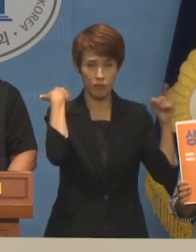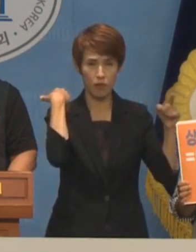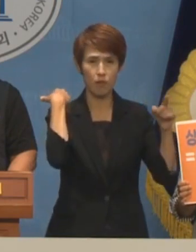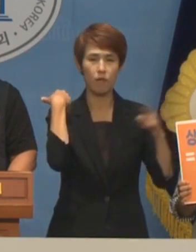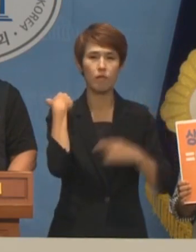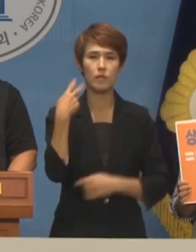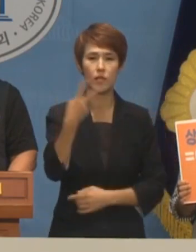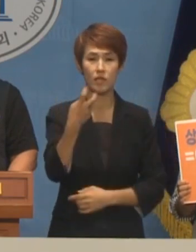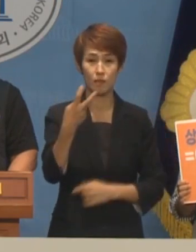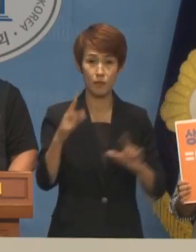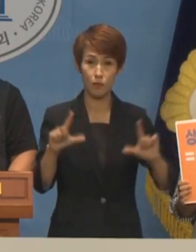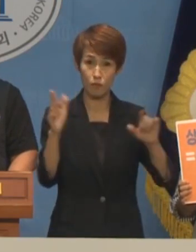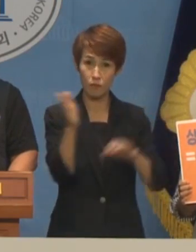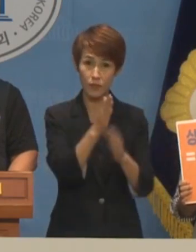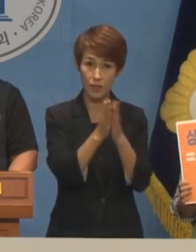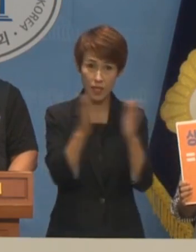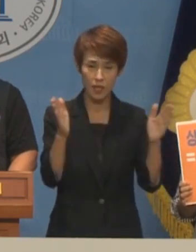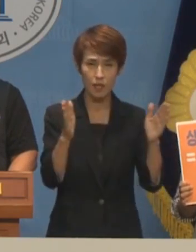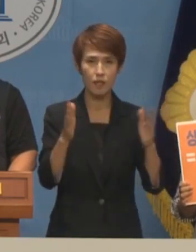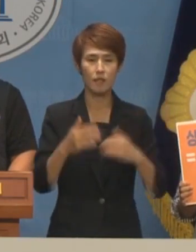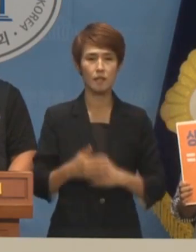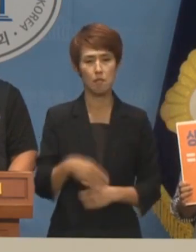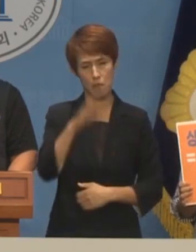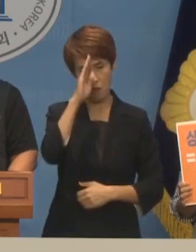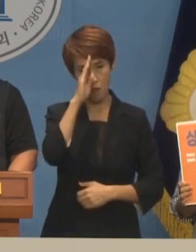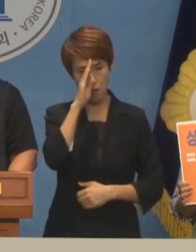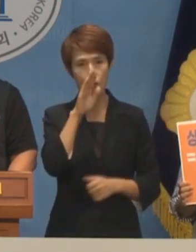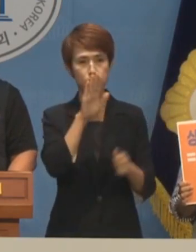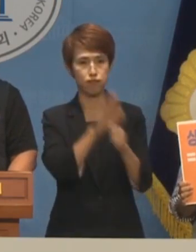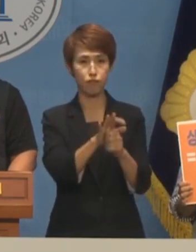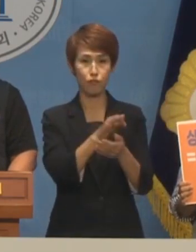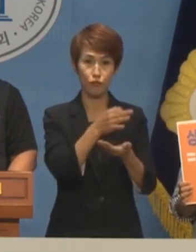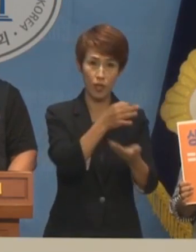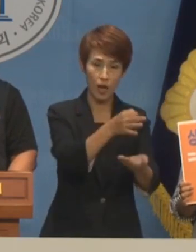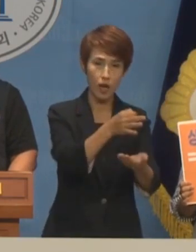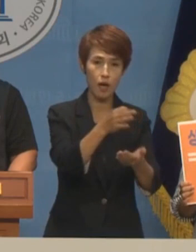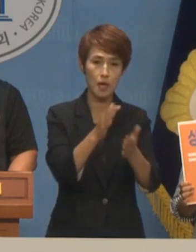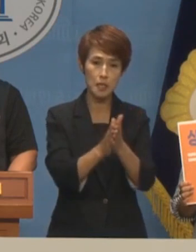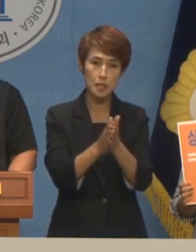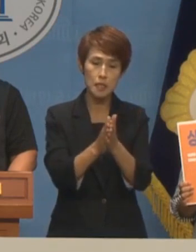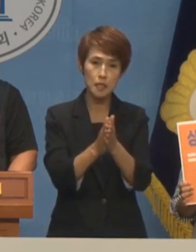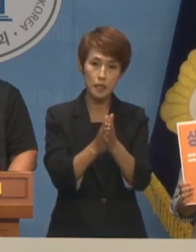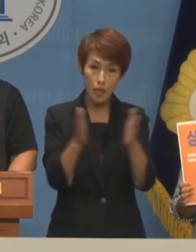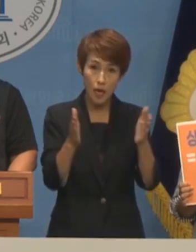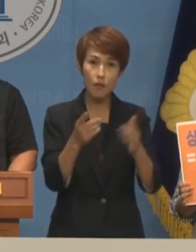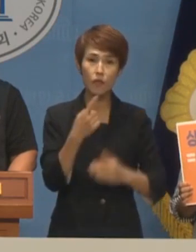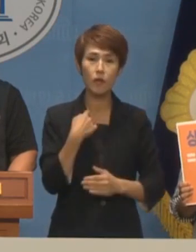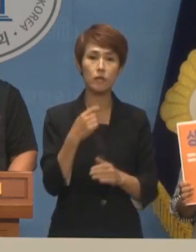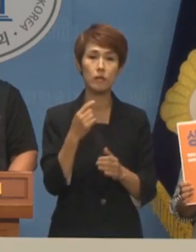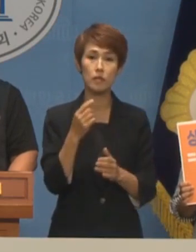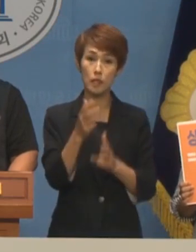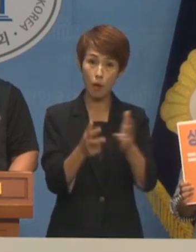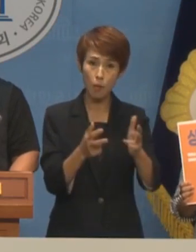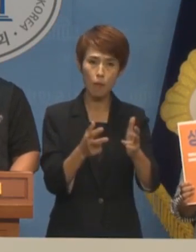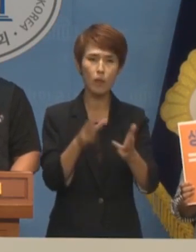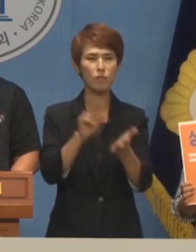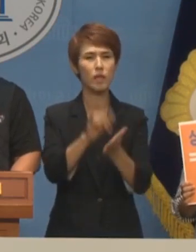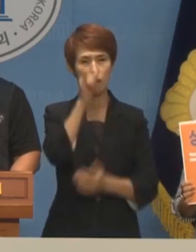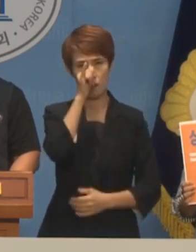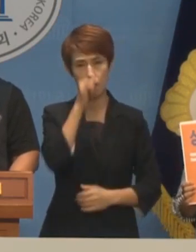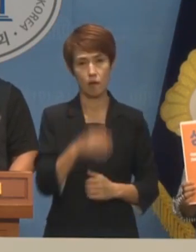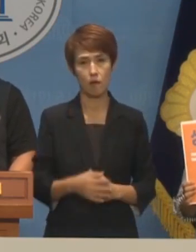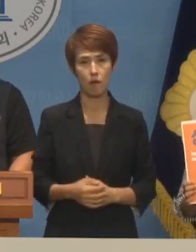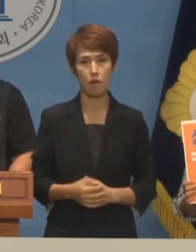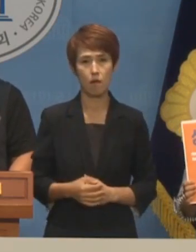22년부터 시행하고 있는 상병수당 시범 사업에서 문제점을 몇 가지 지적하고자 합니다.